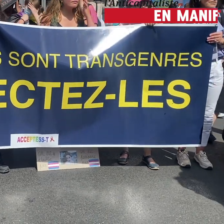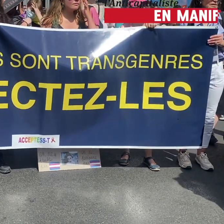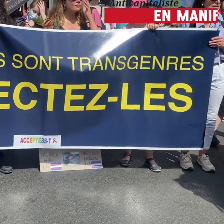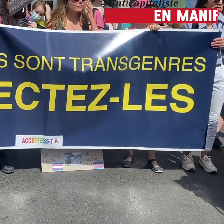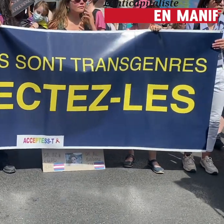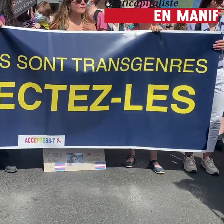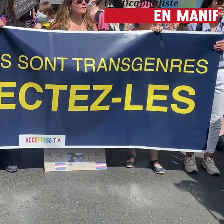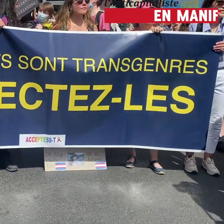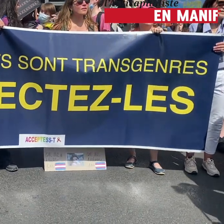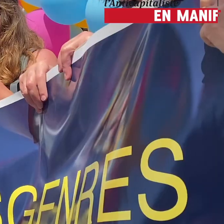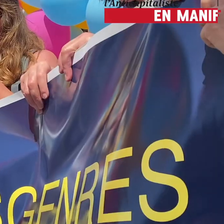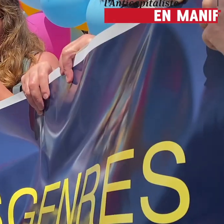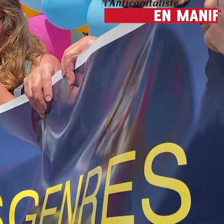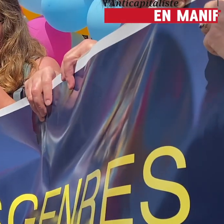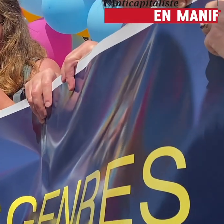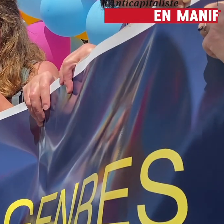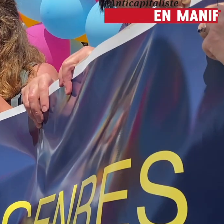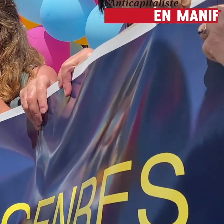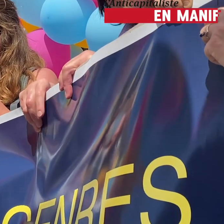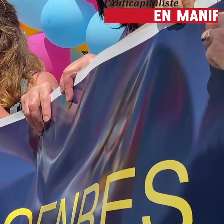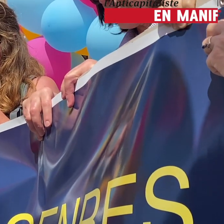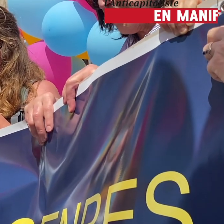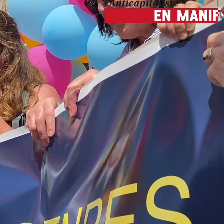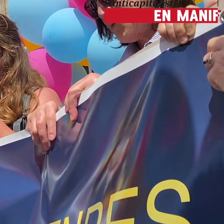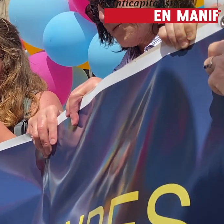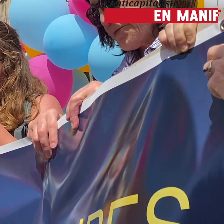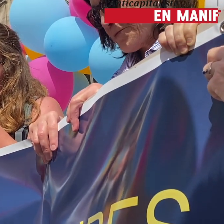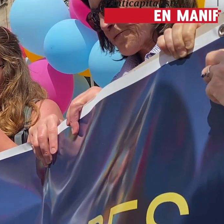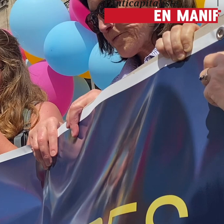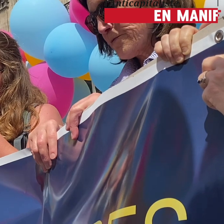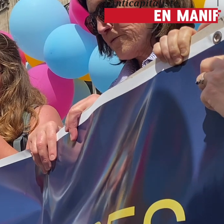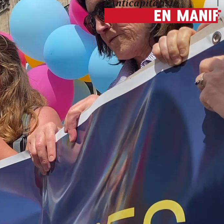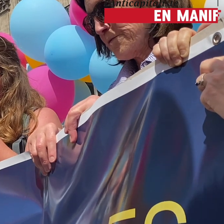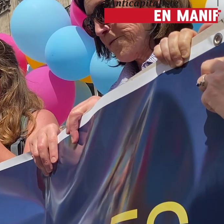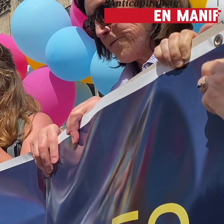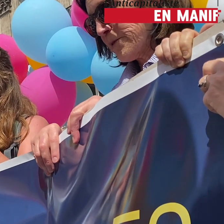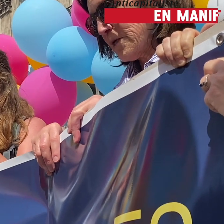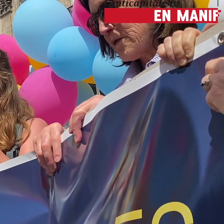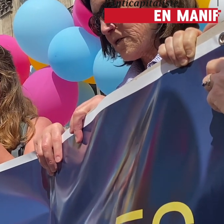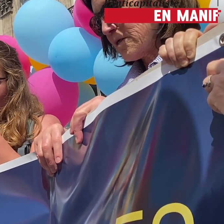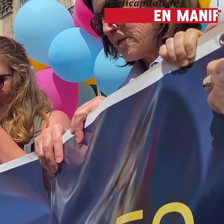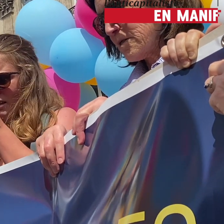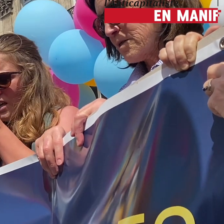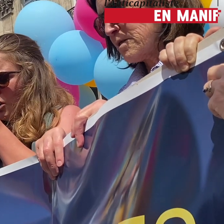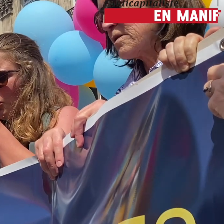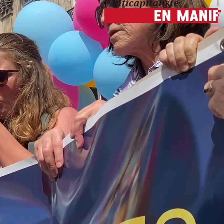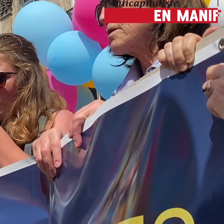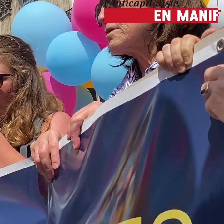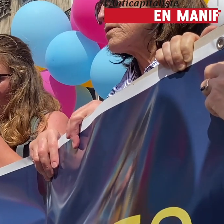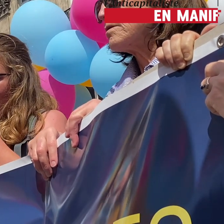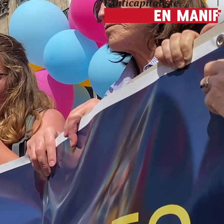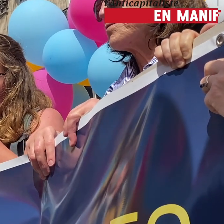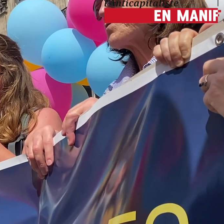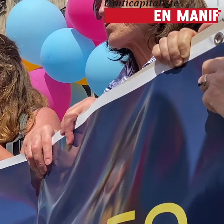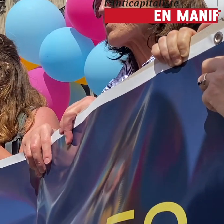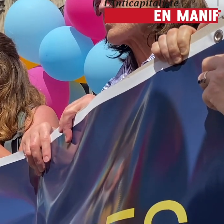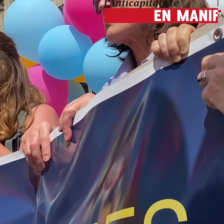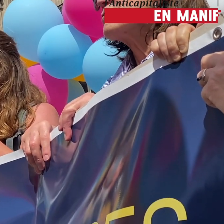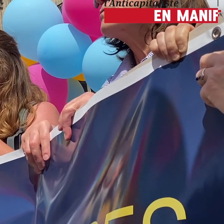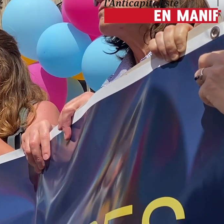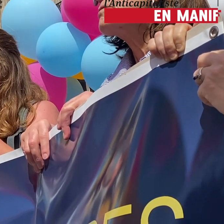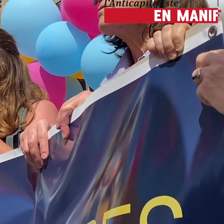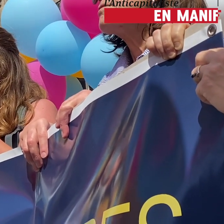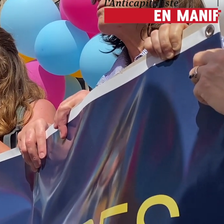fierté trop insolente, ta beauté et ta force trop insoumise. On a tenté de te soumettre, de te faire taire, de te censurer, te